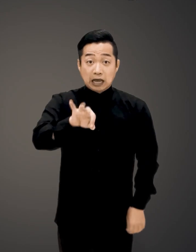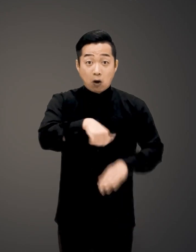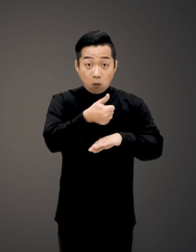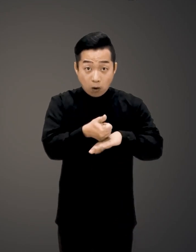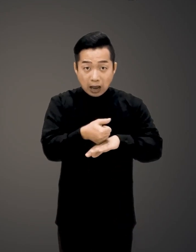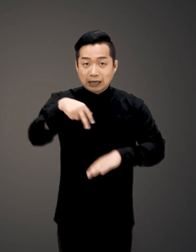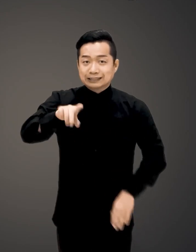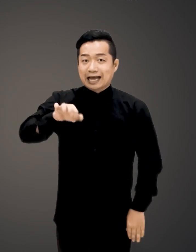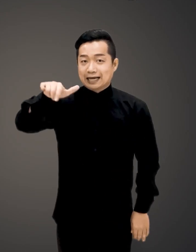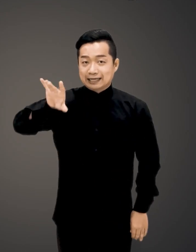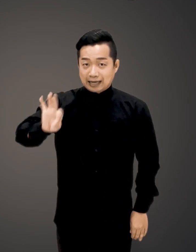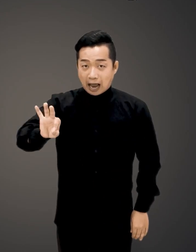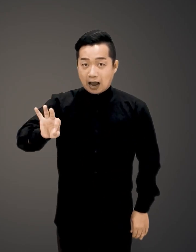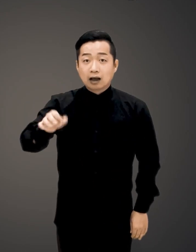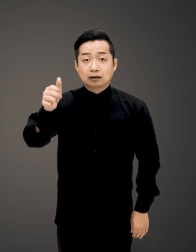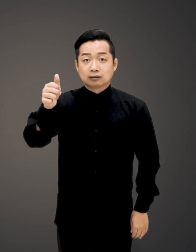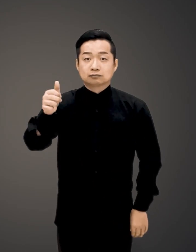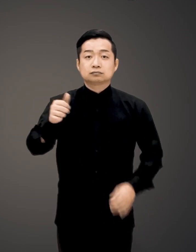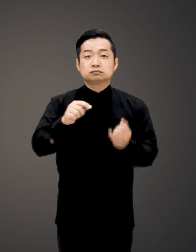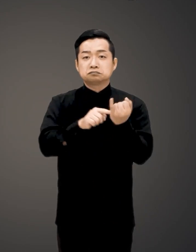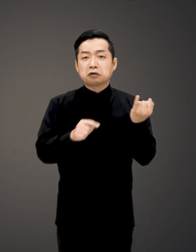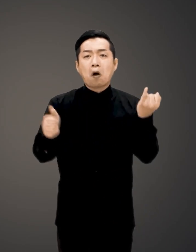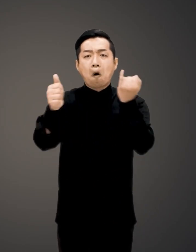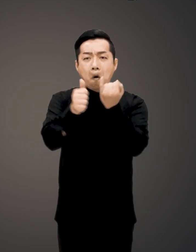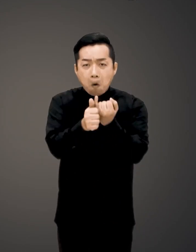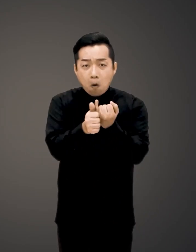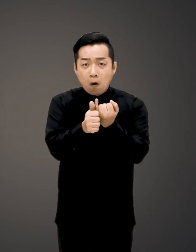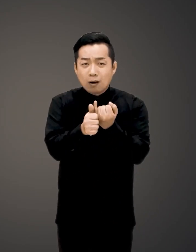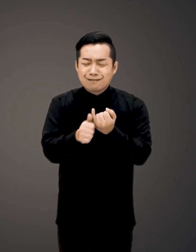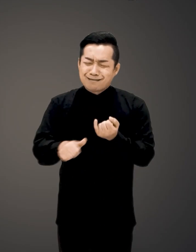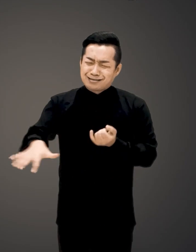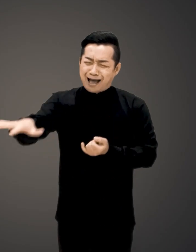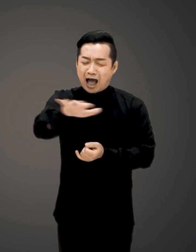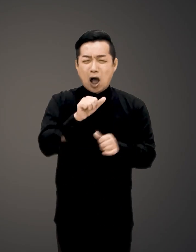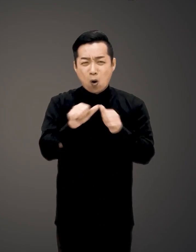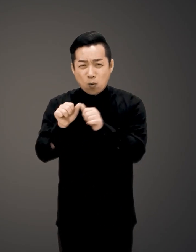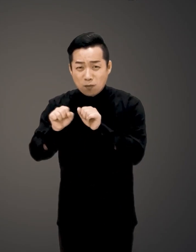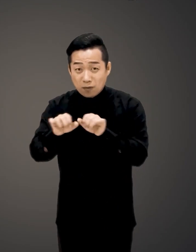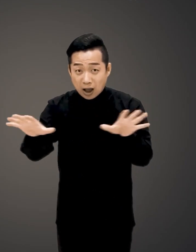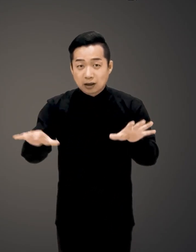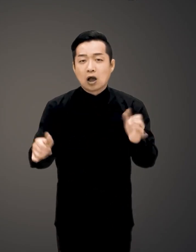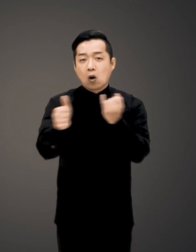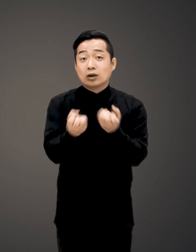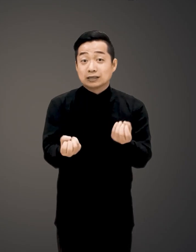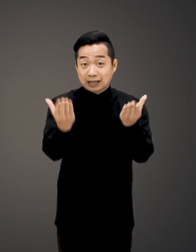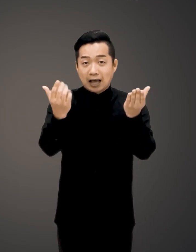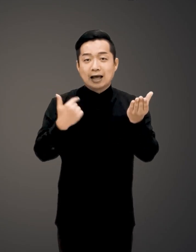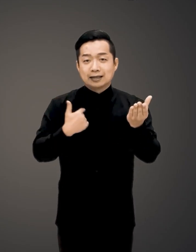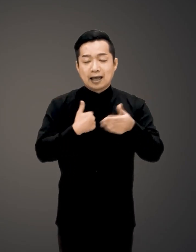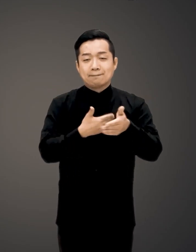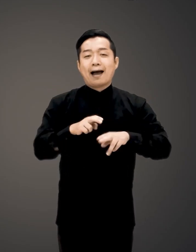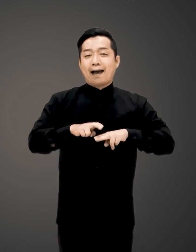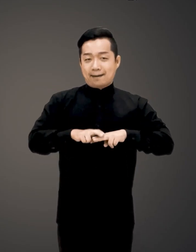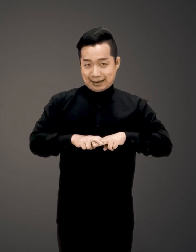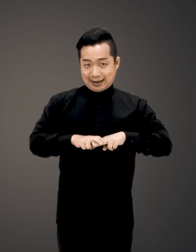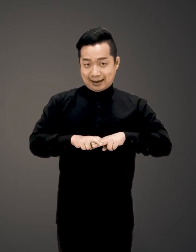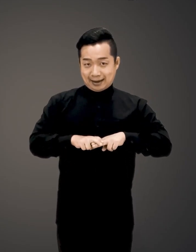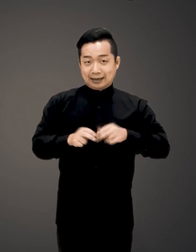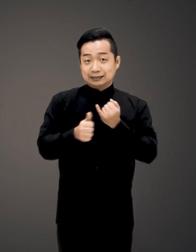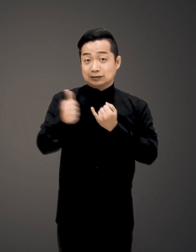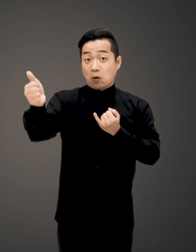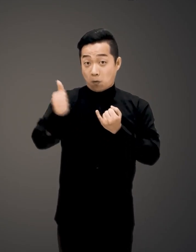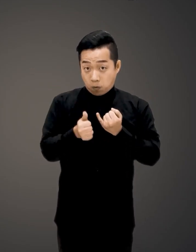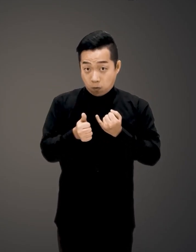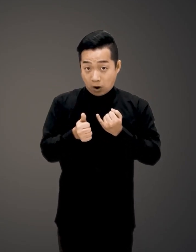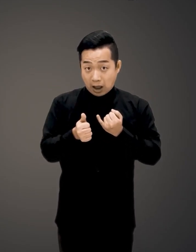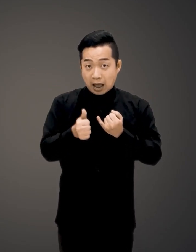예장왕이 상향군주와 혼인한다는 소식은 병사 전체를 뒤흔들었다. 혼례날 나는 신방에 단정히 앉아 신랑이